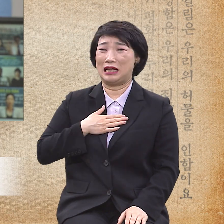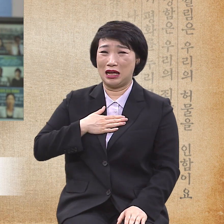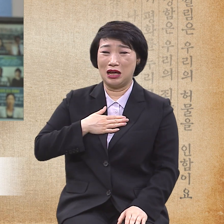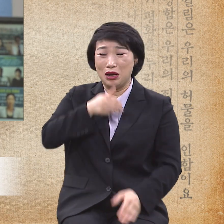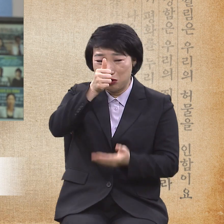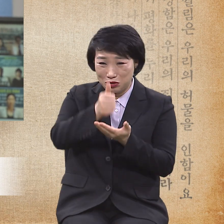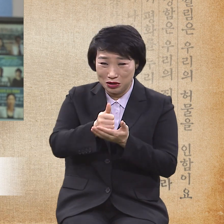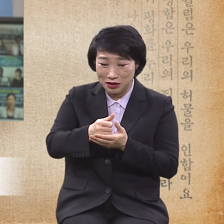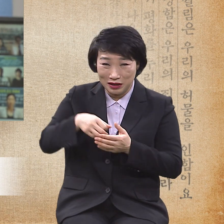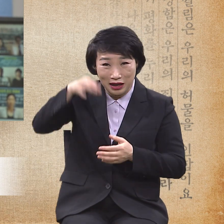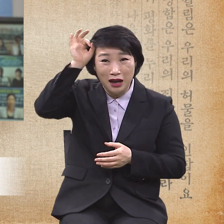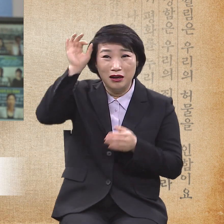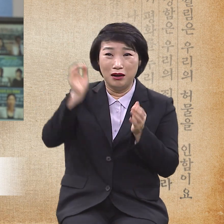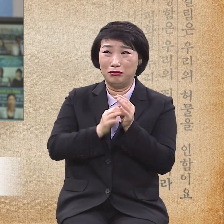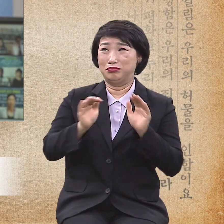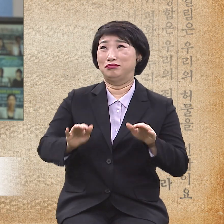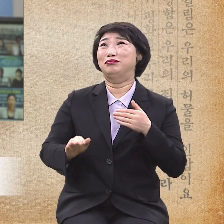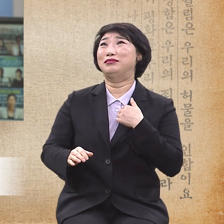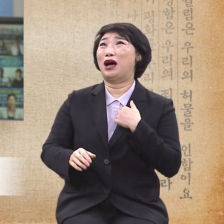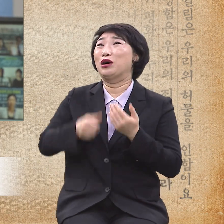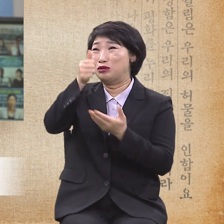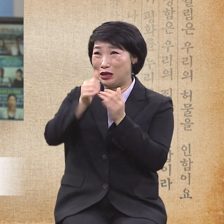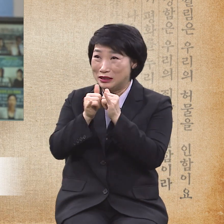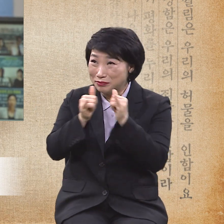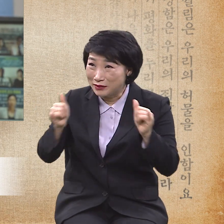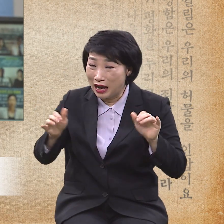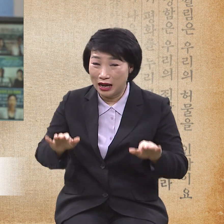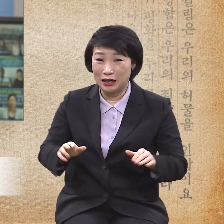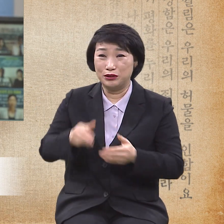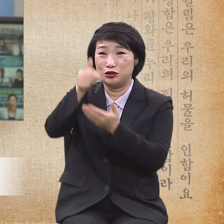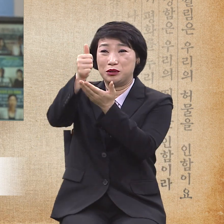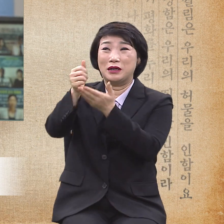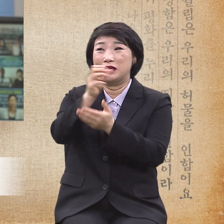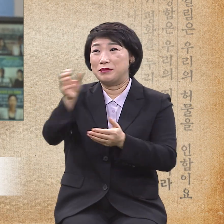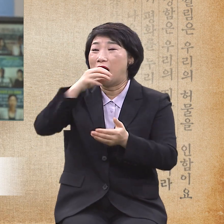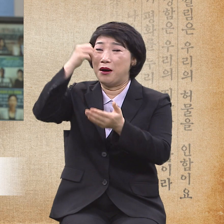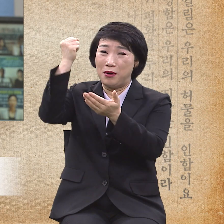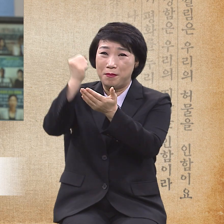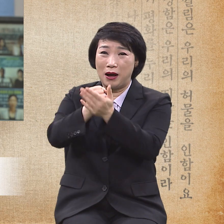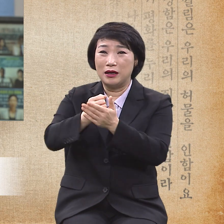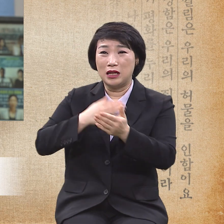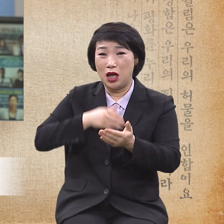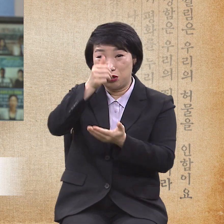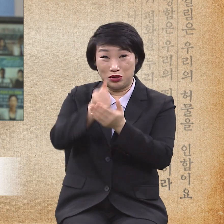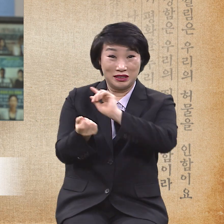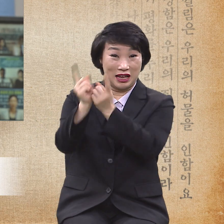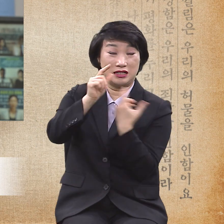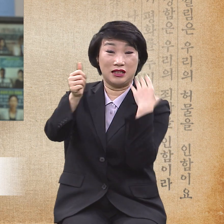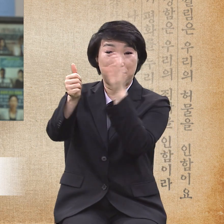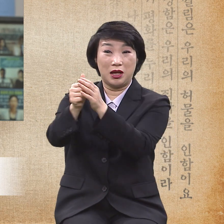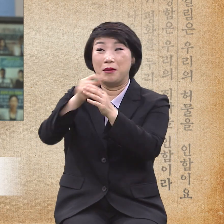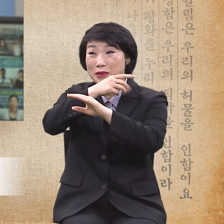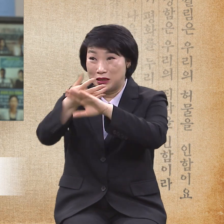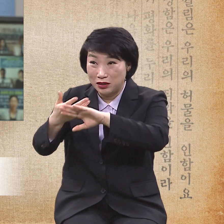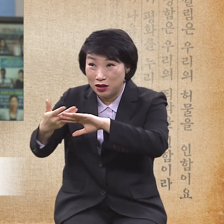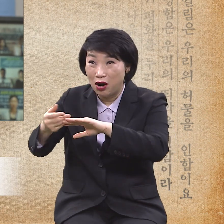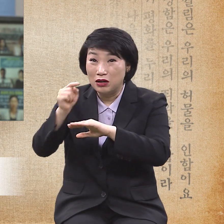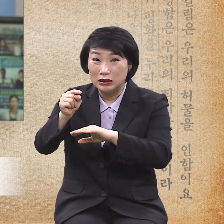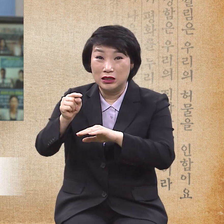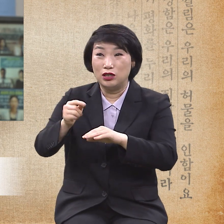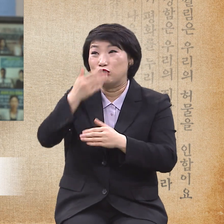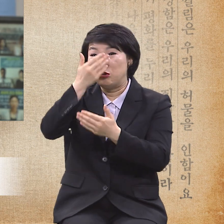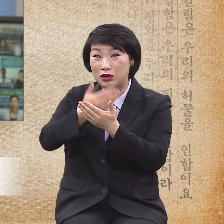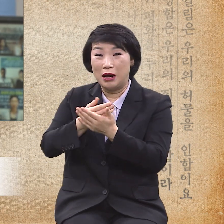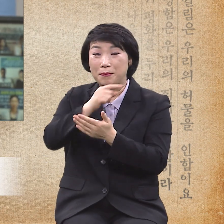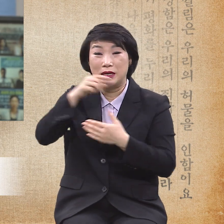깨닫고 이 죄인이요, 주님이 십자가에서 내 죄를 담당하고 흘린 피, 그